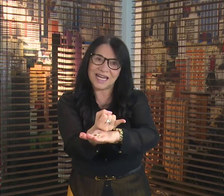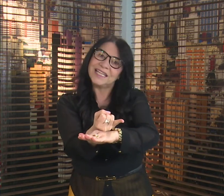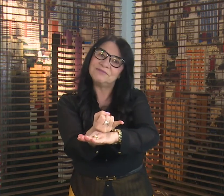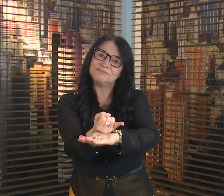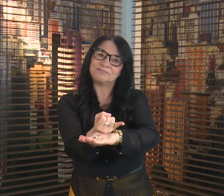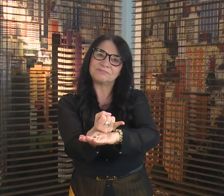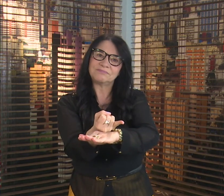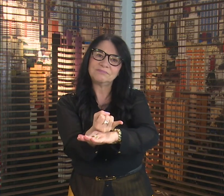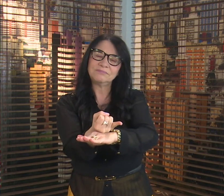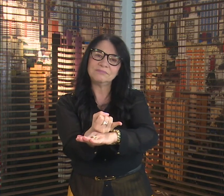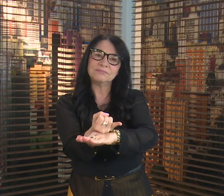Jerusalém.